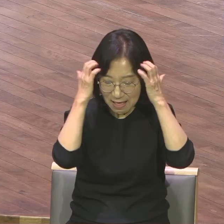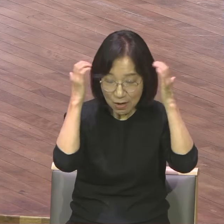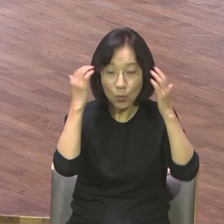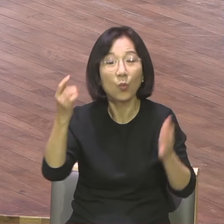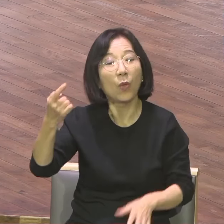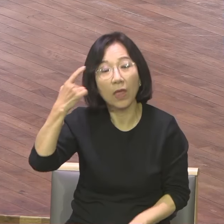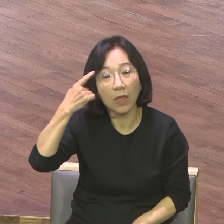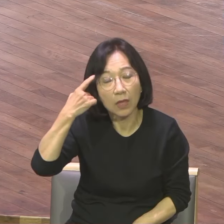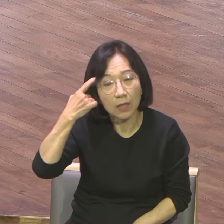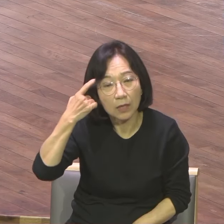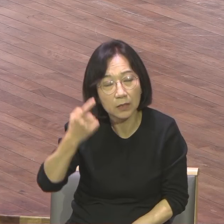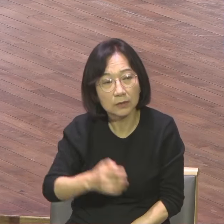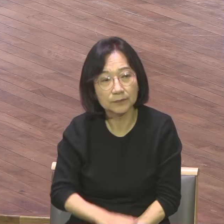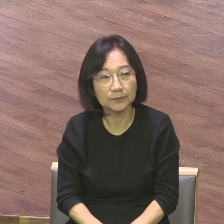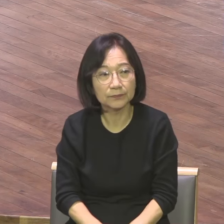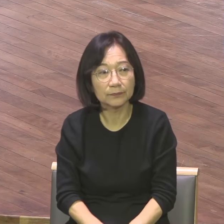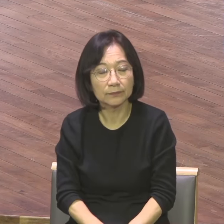없어요.